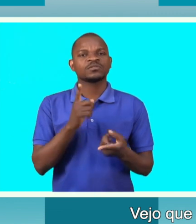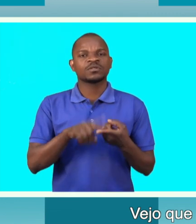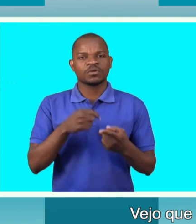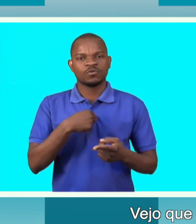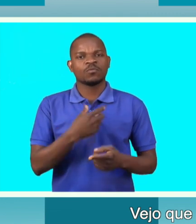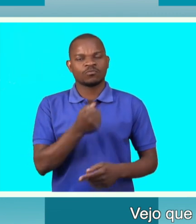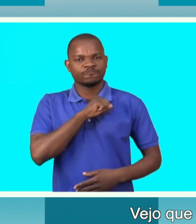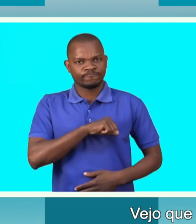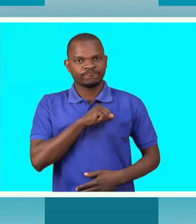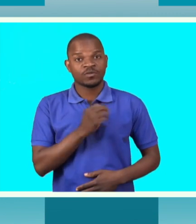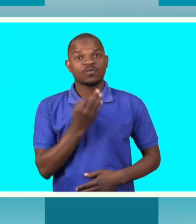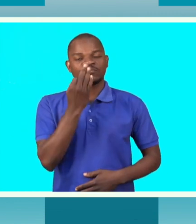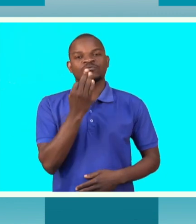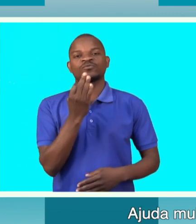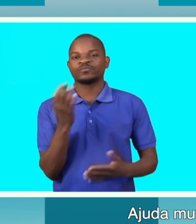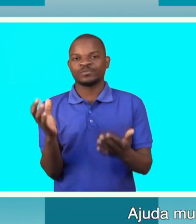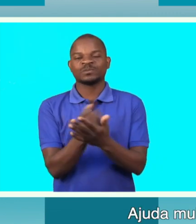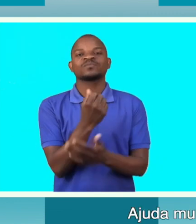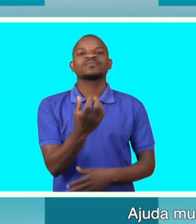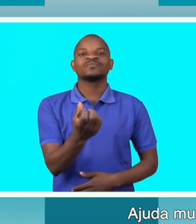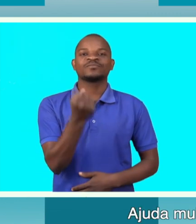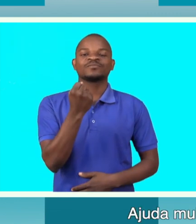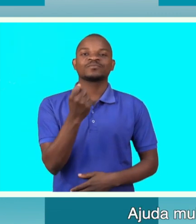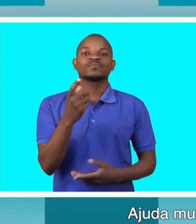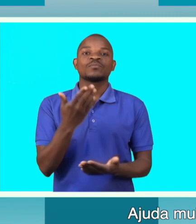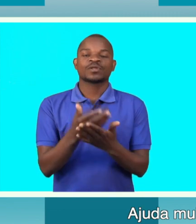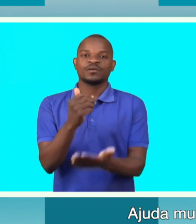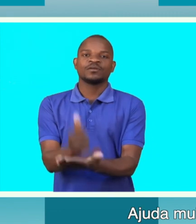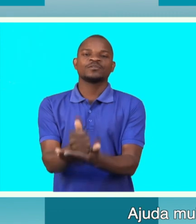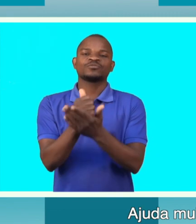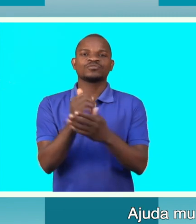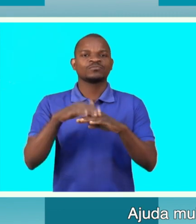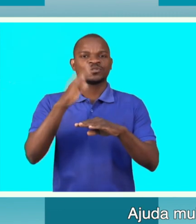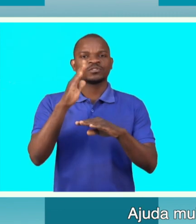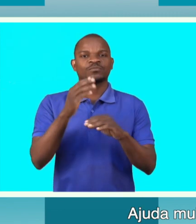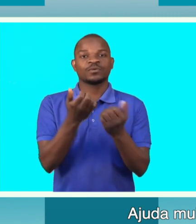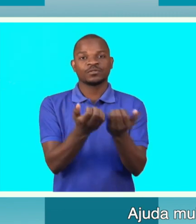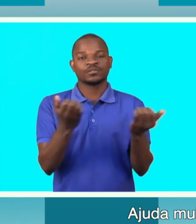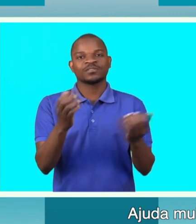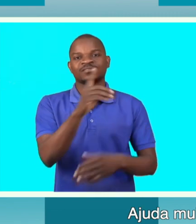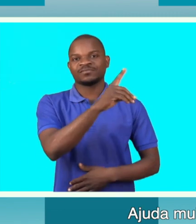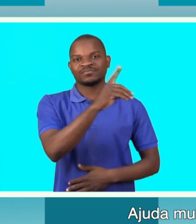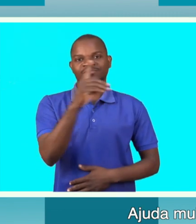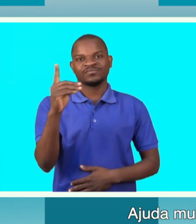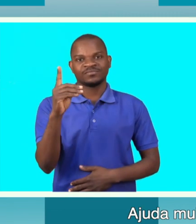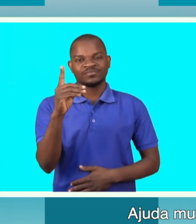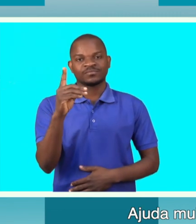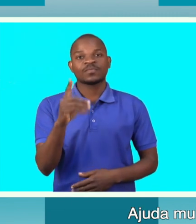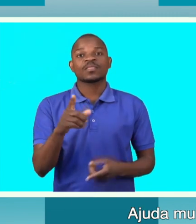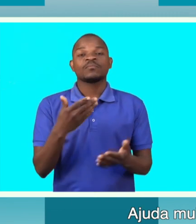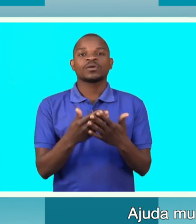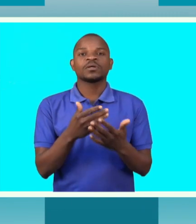ainda, porque eu sei que um dia é conseguir. Ajuda muito para as crianças a serem muito mais difíceis,